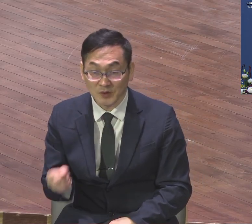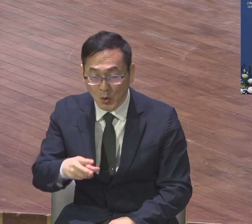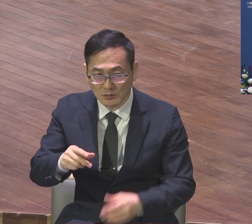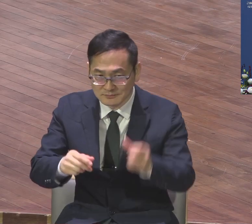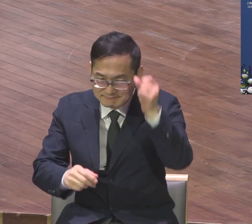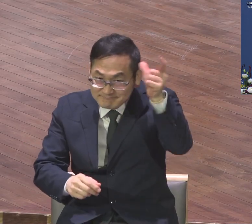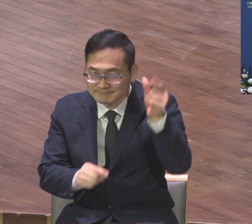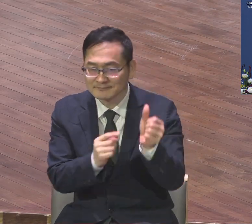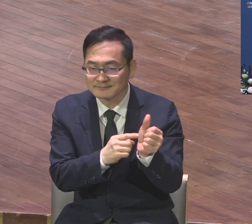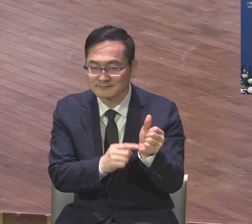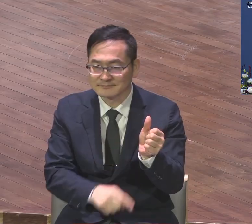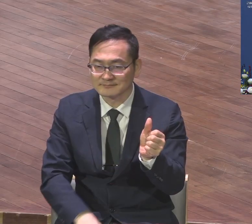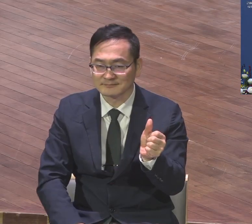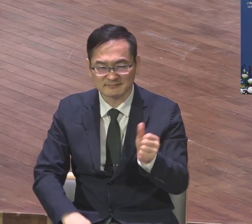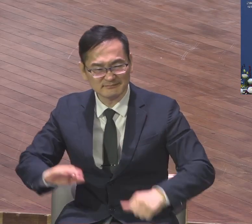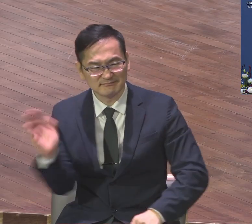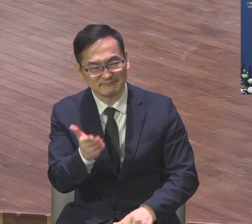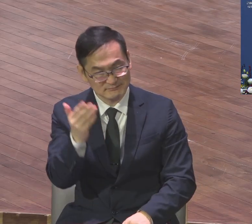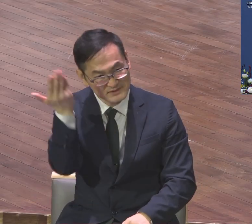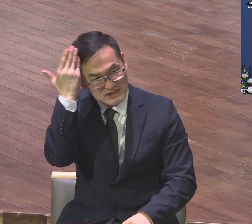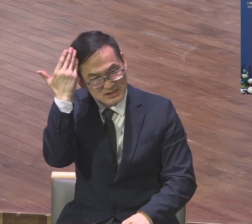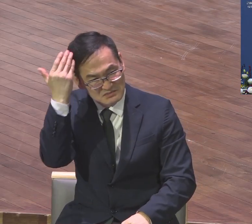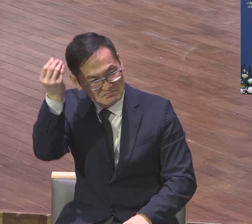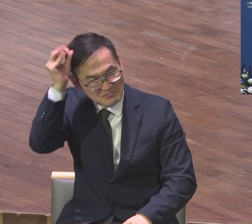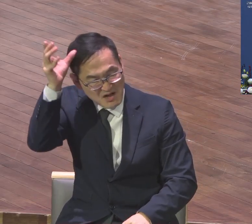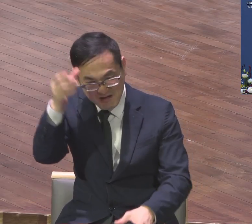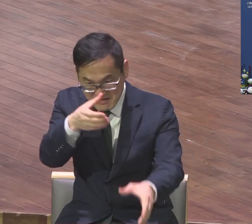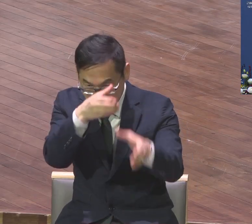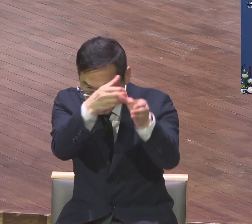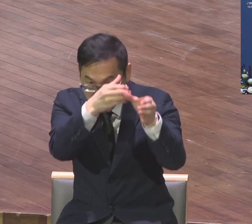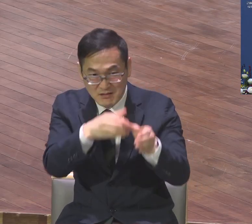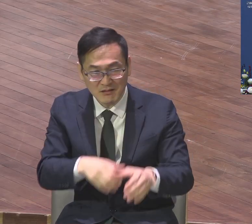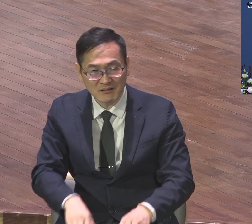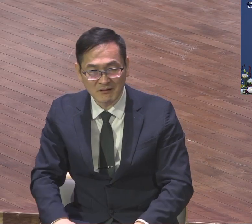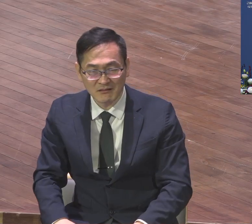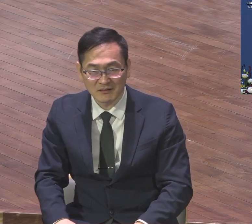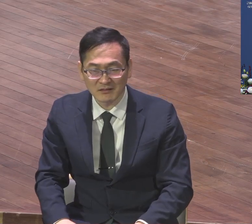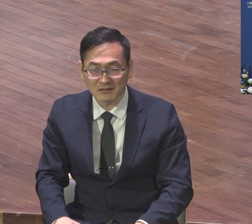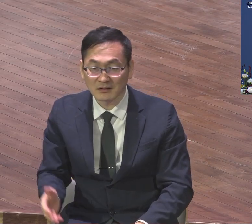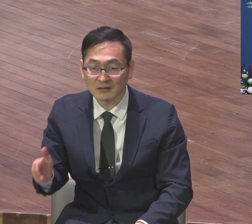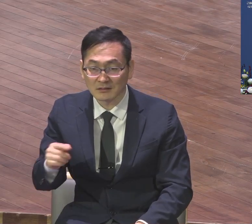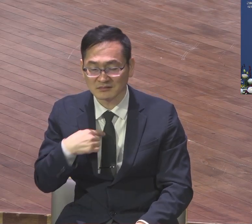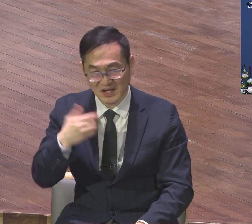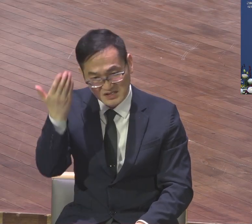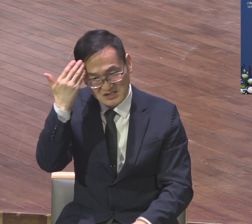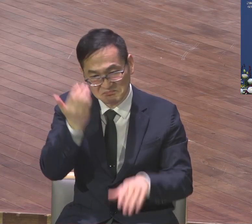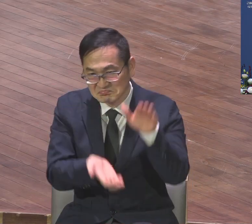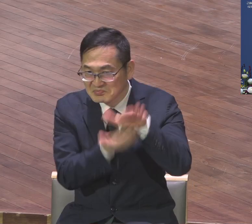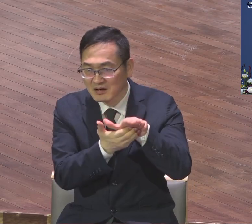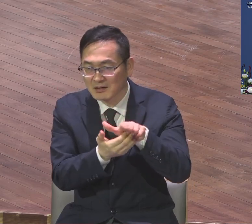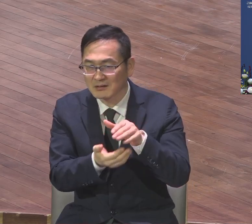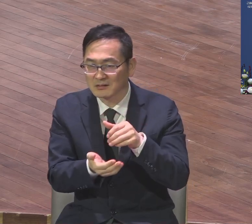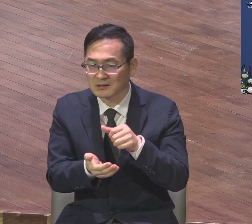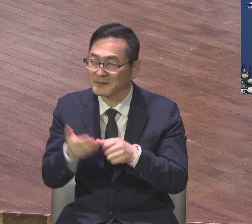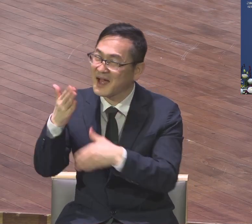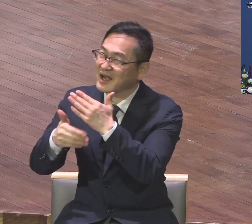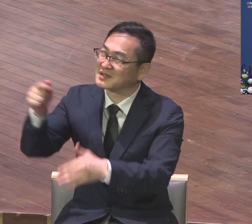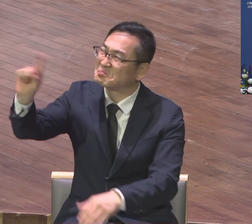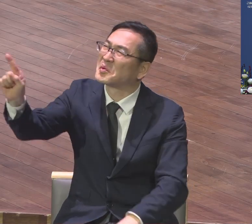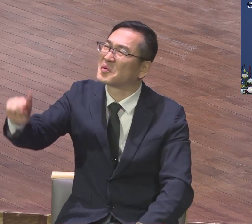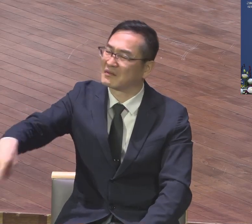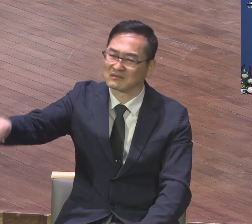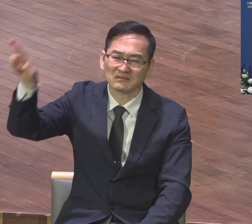창조주 하나님을 감히 하나님 말씀을 분석, 판단, 비판.